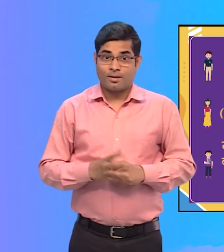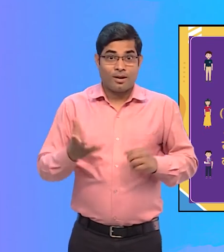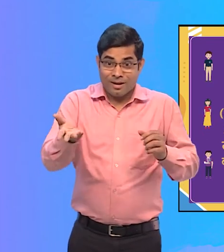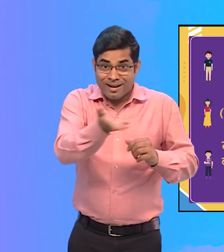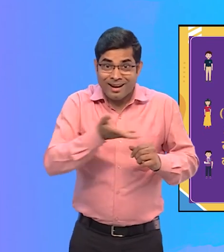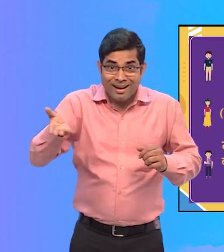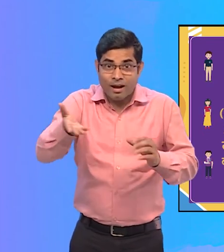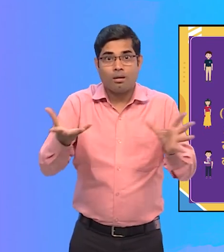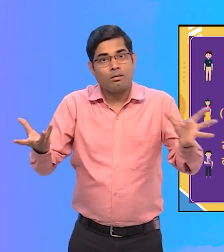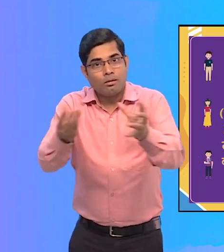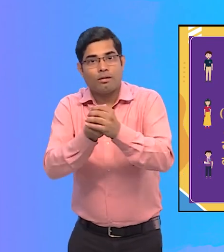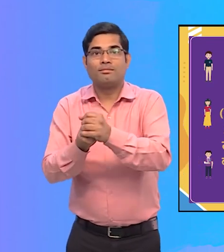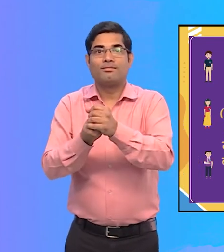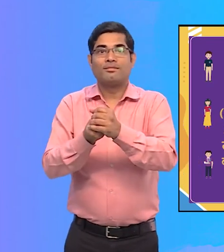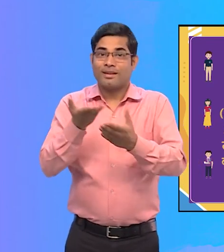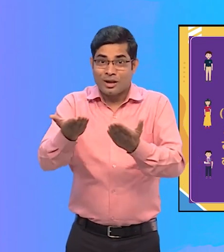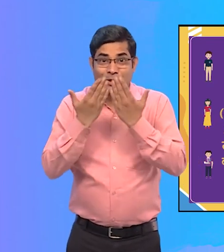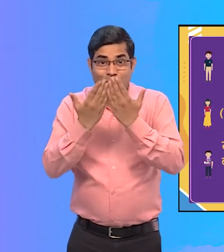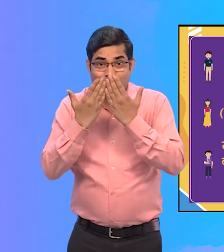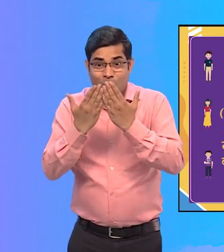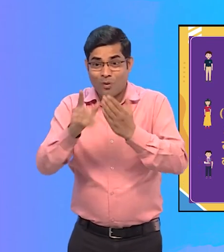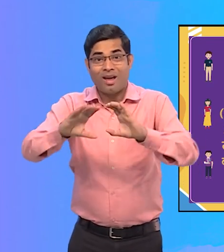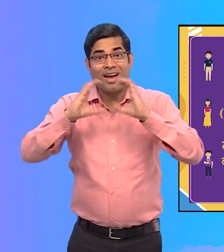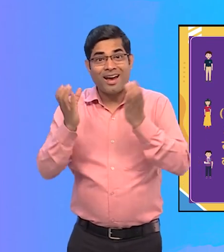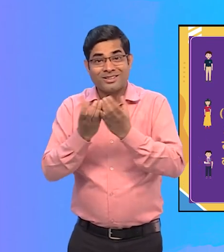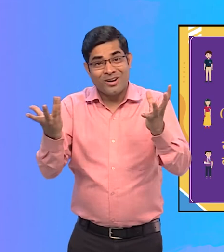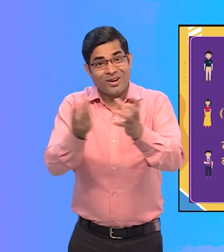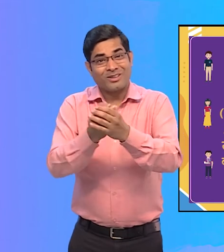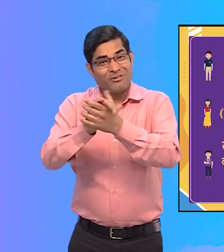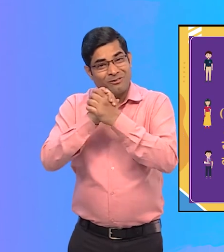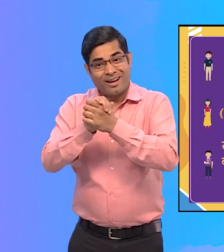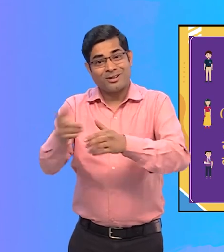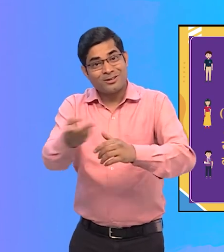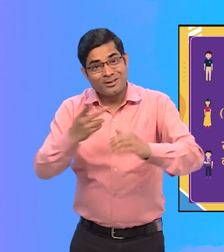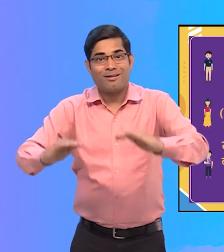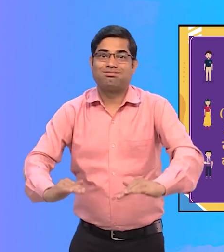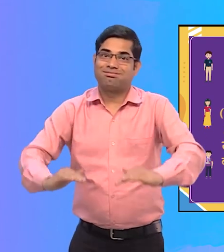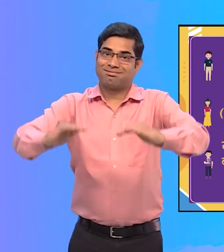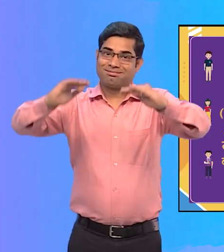और उनके बारे में चिंतित हैं क्योंकि वे सभी दोस्त हैं और साथ ही पड़ते हैं